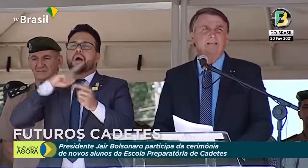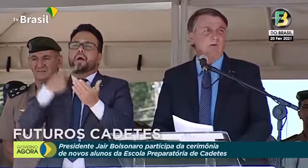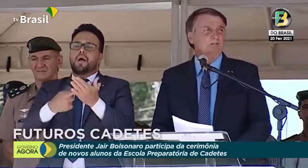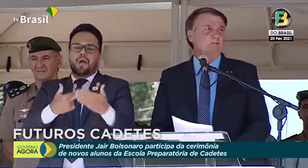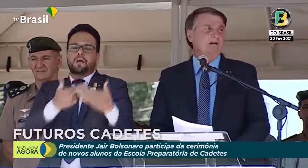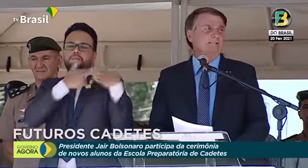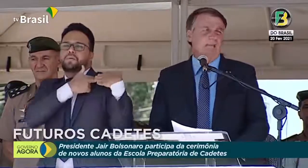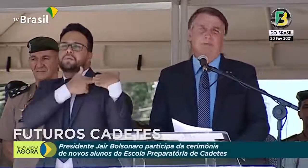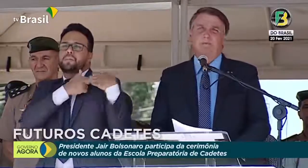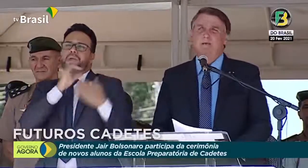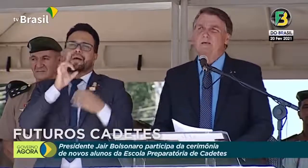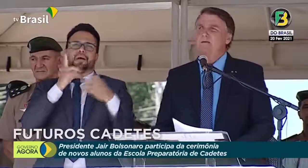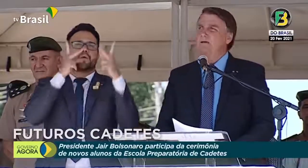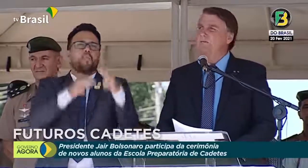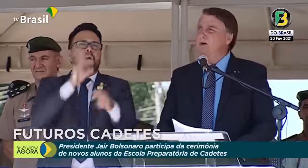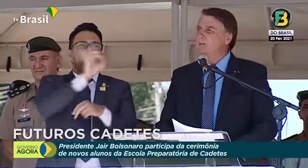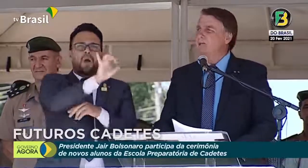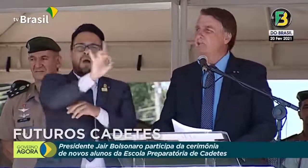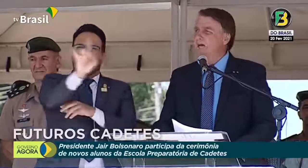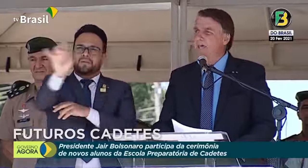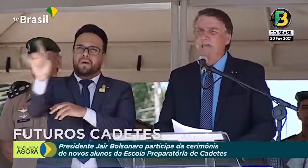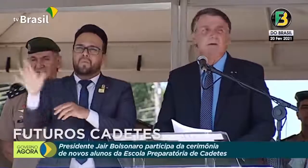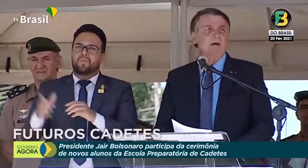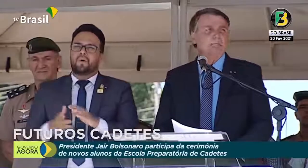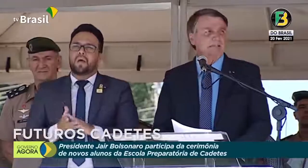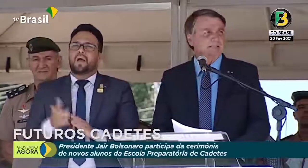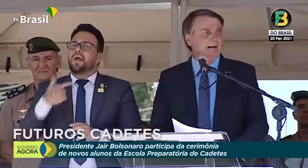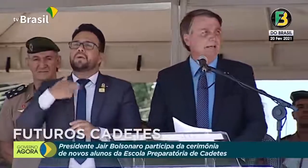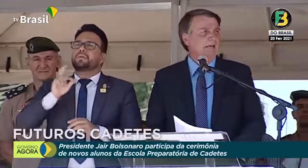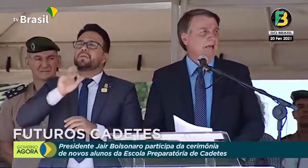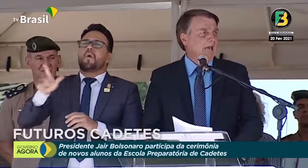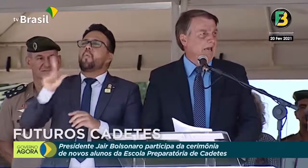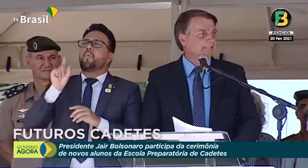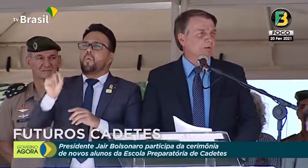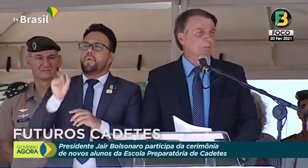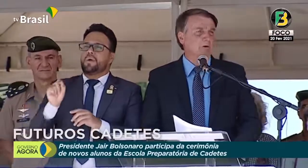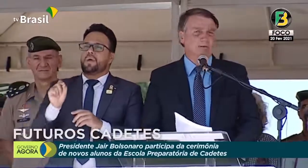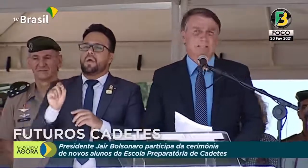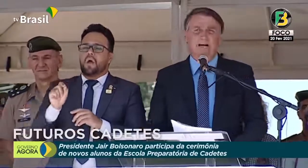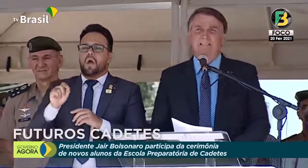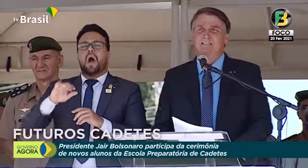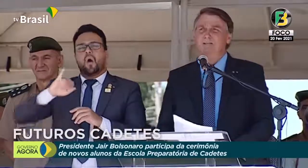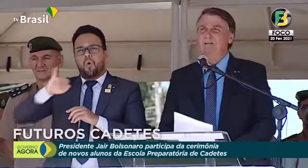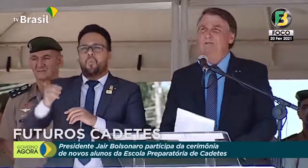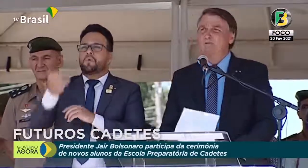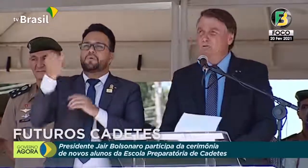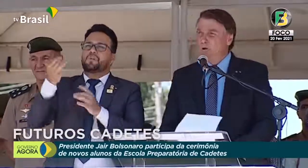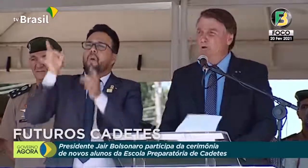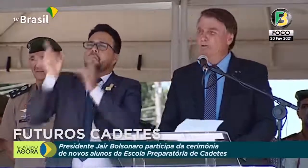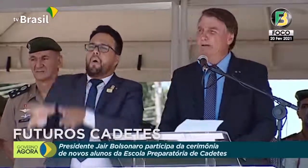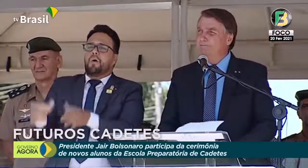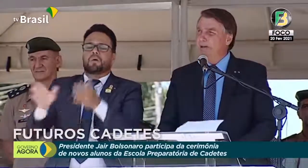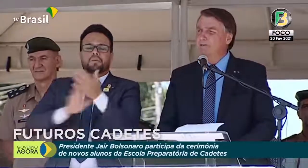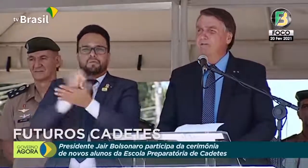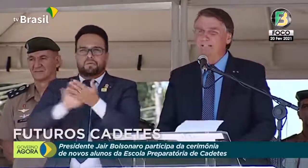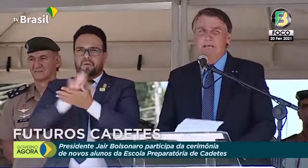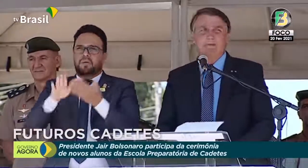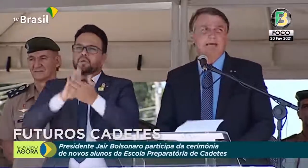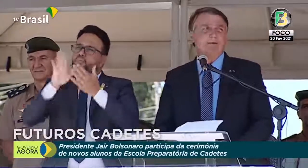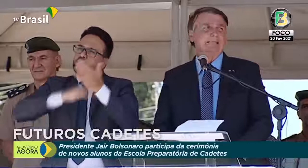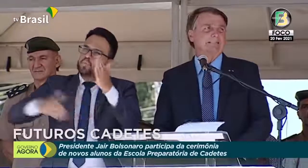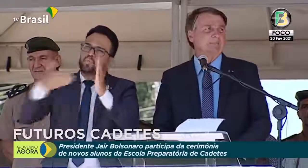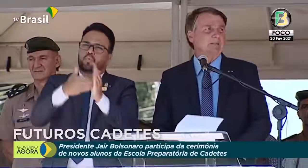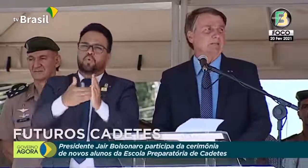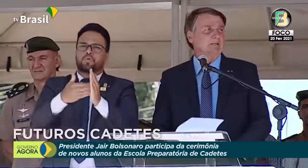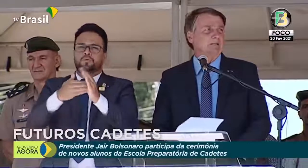como cada um de nós tem. E eu não deixarei passar essa oportunidade. Tudo devemos